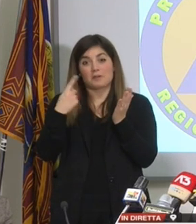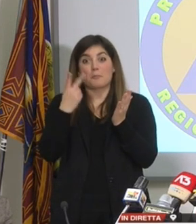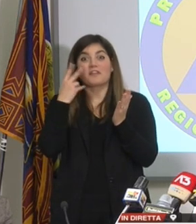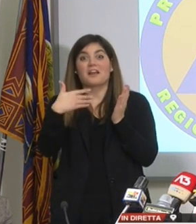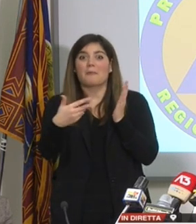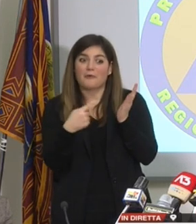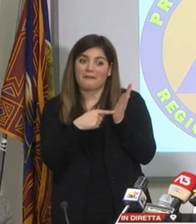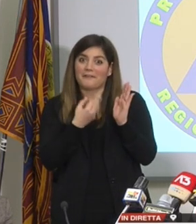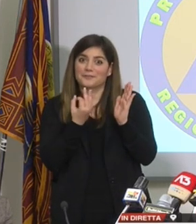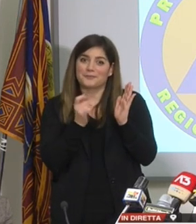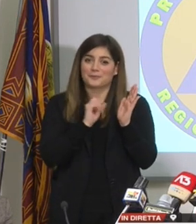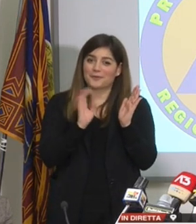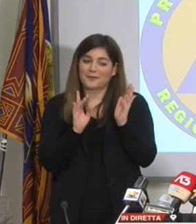No,